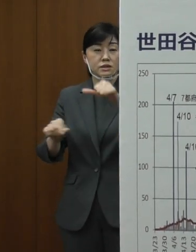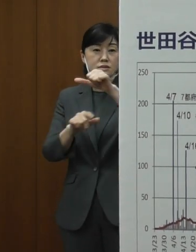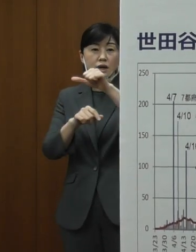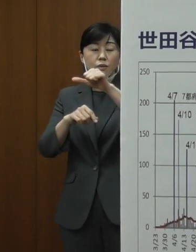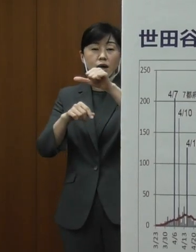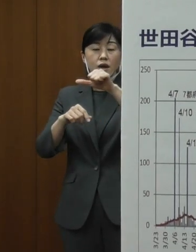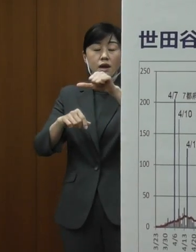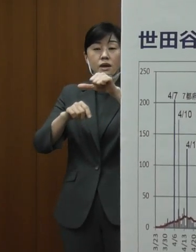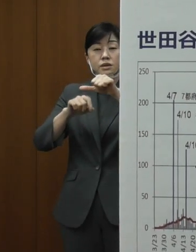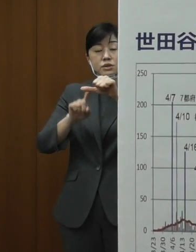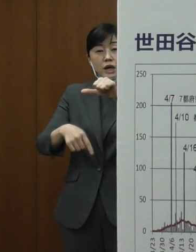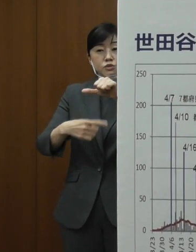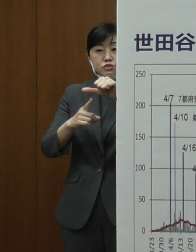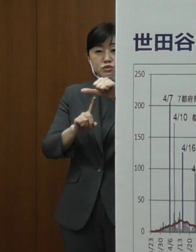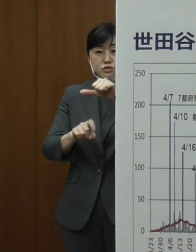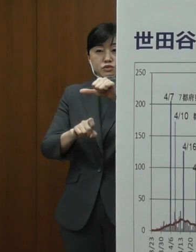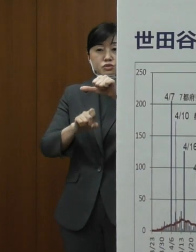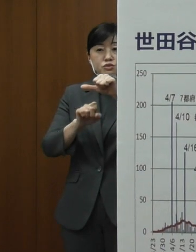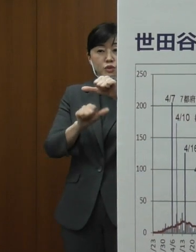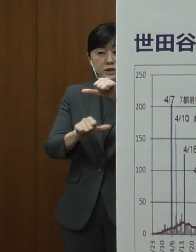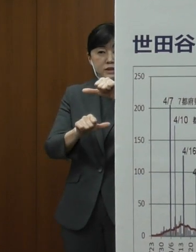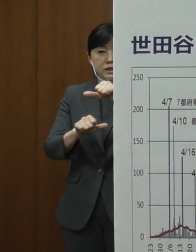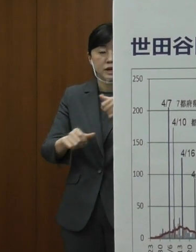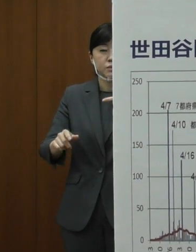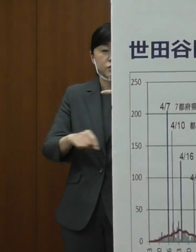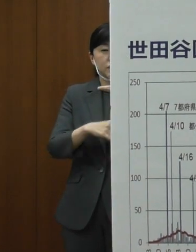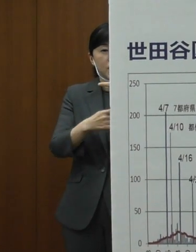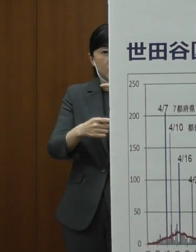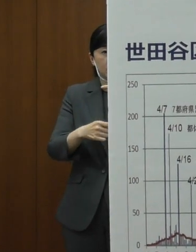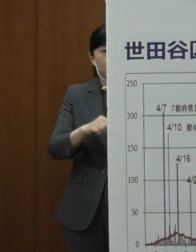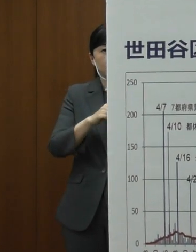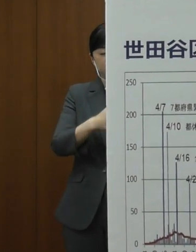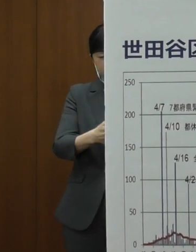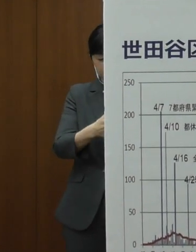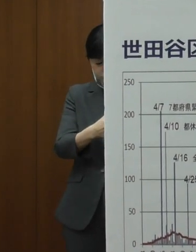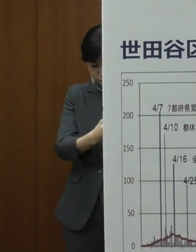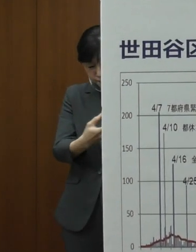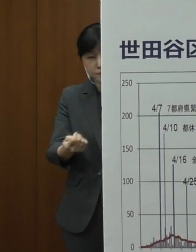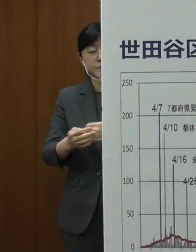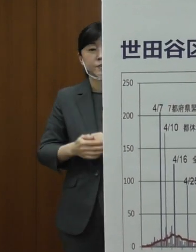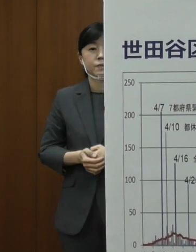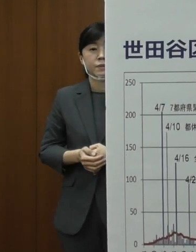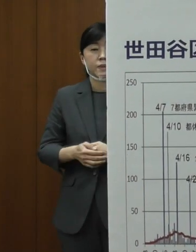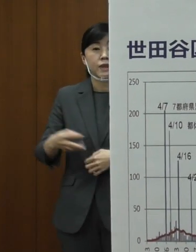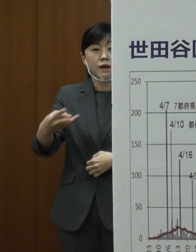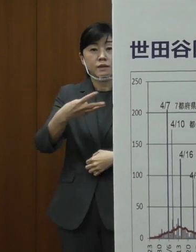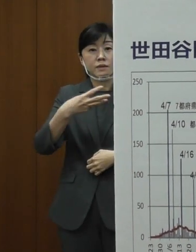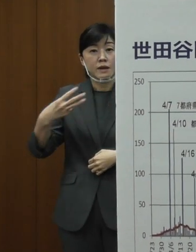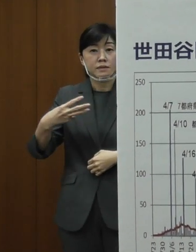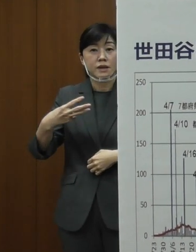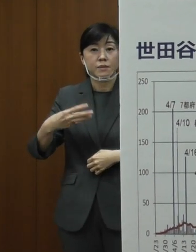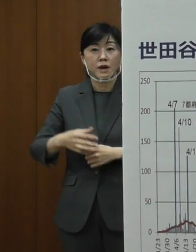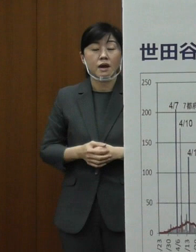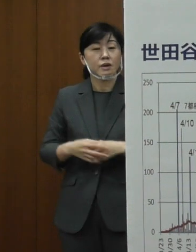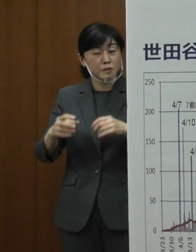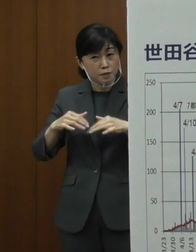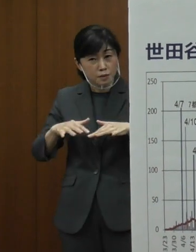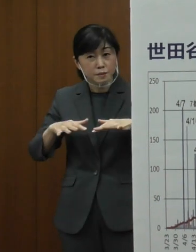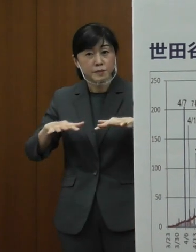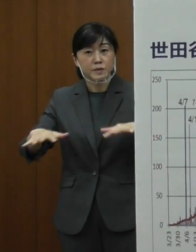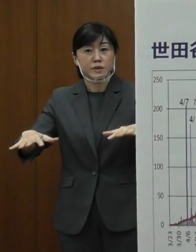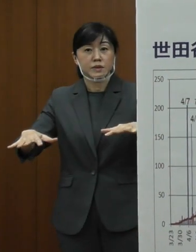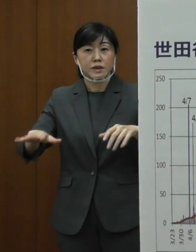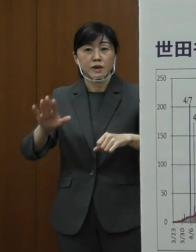は108人となっています。第3波途方もない勢いで、増加をしています